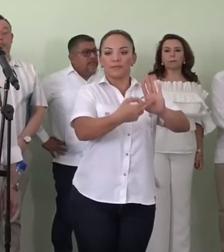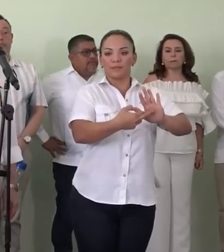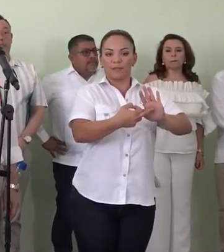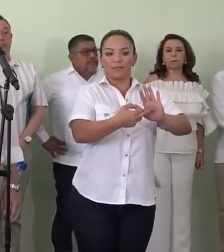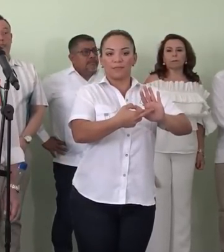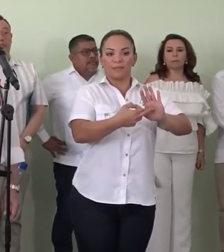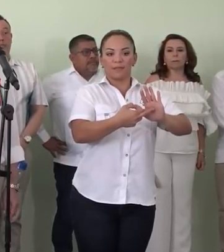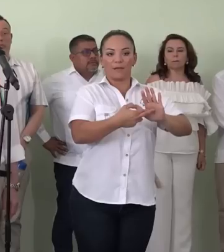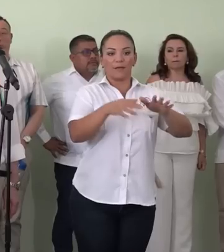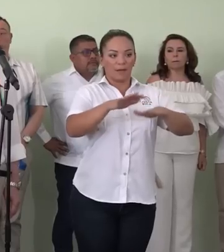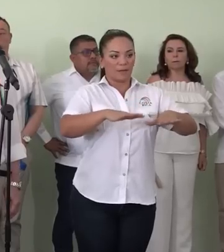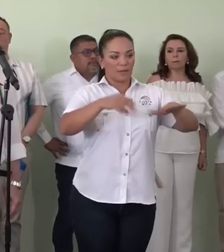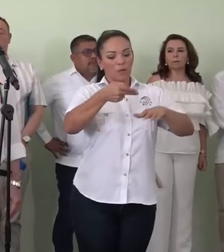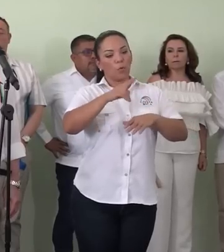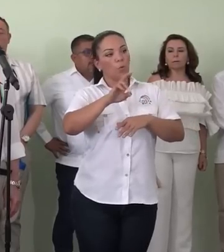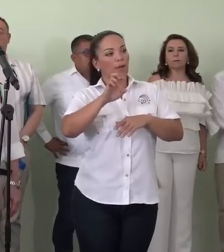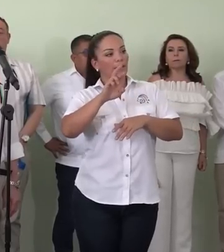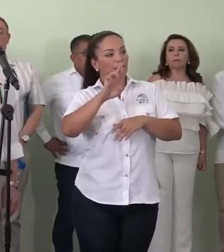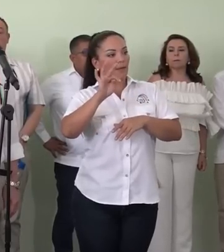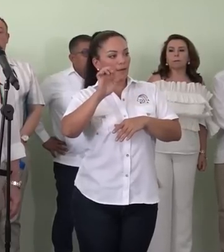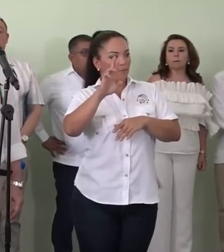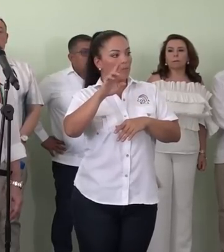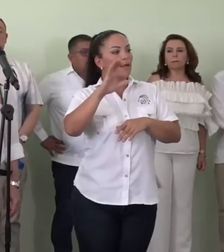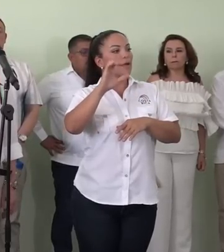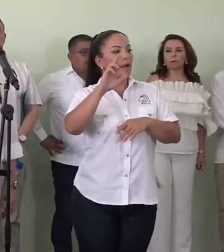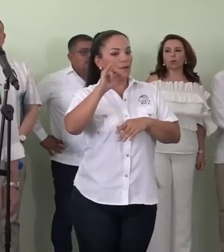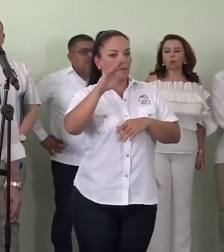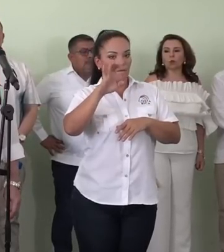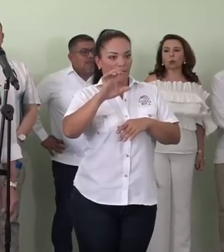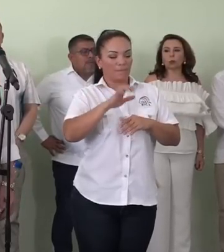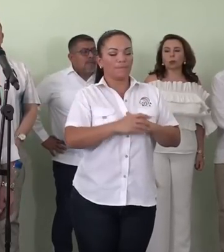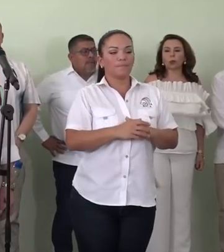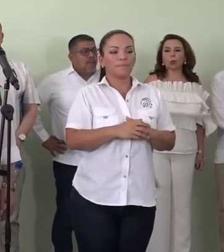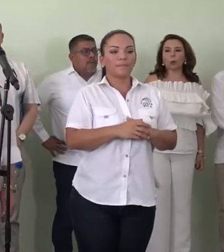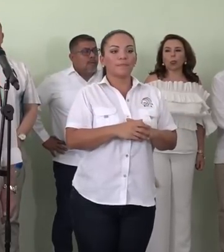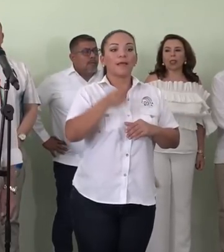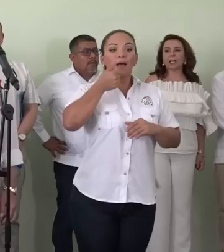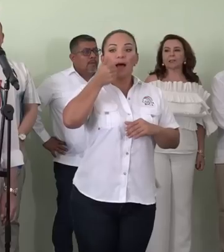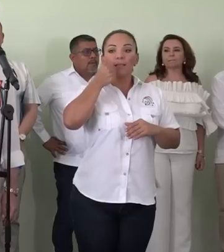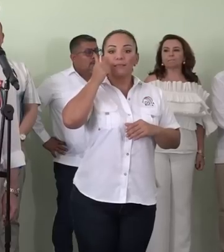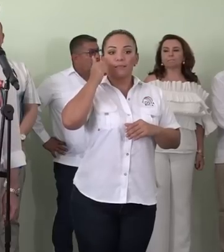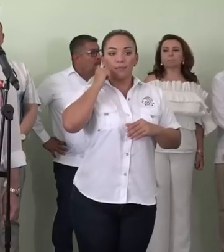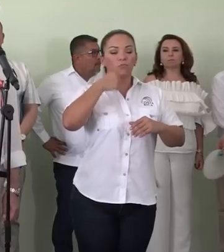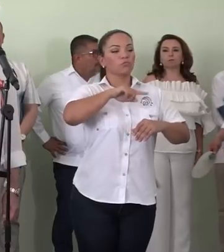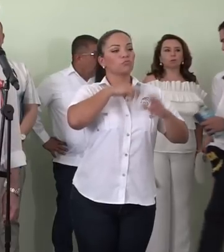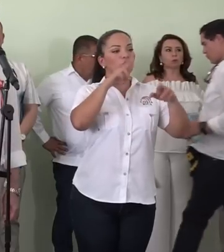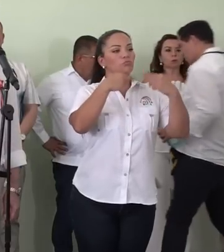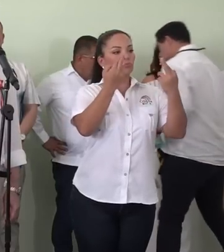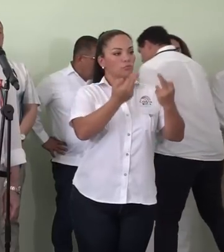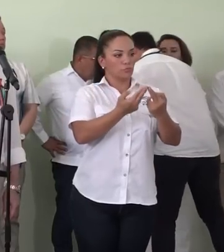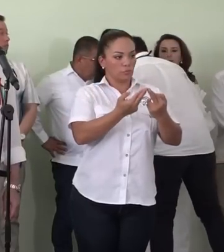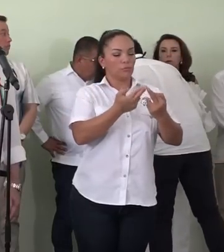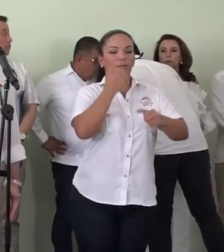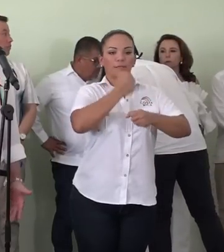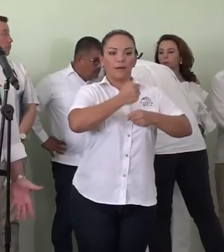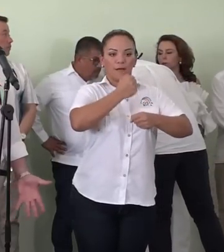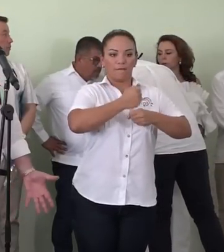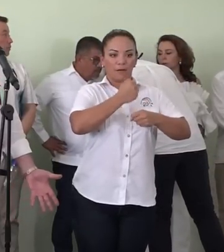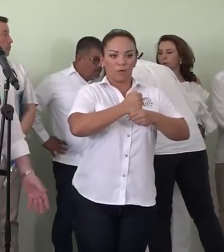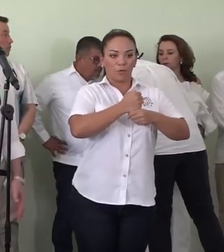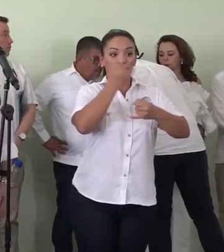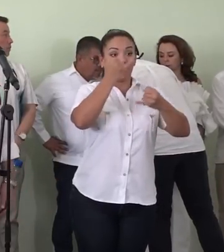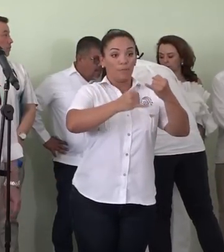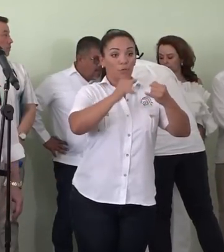esta región Huetar Caribe. Además, antier tuvimos una sesión de trabajo que terminó